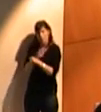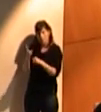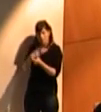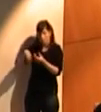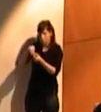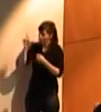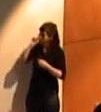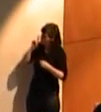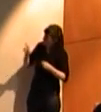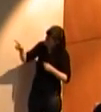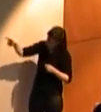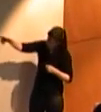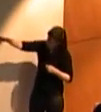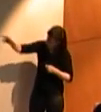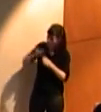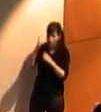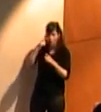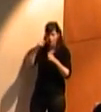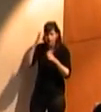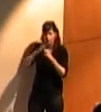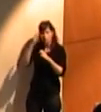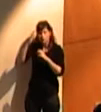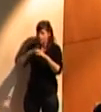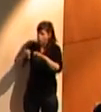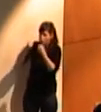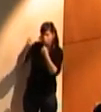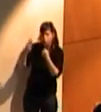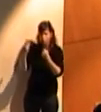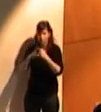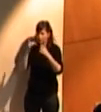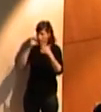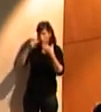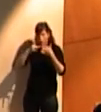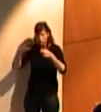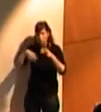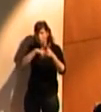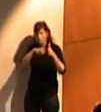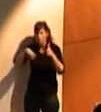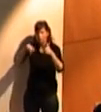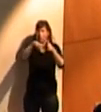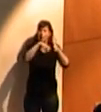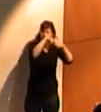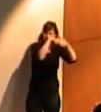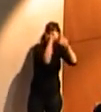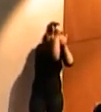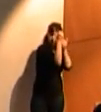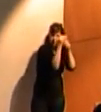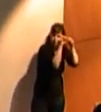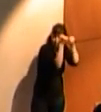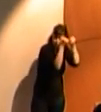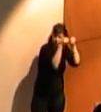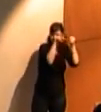de repli. Pour pouvoir s'arrêter, prendre le temps. Vraiment, c'est vraiment l'idée de la promenade, en fait, plus que